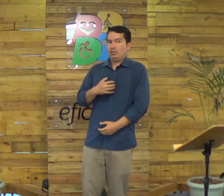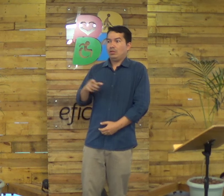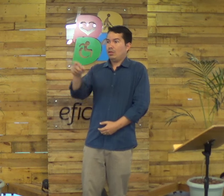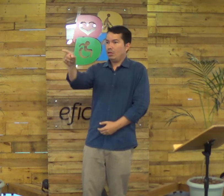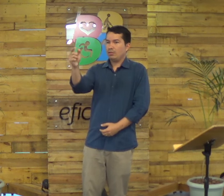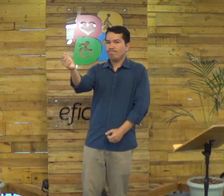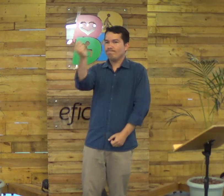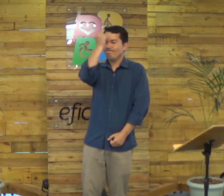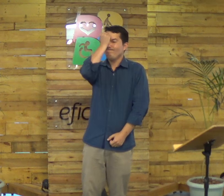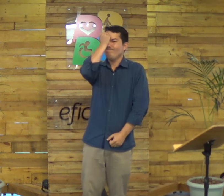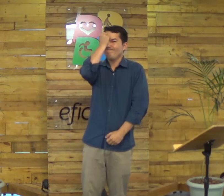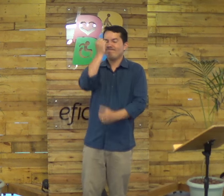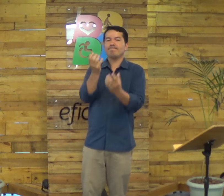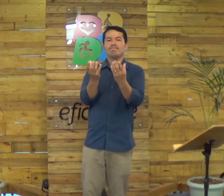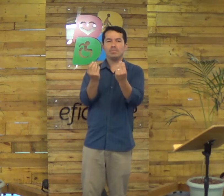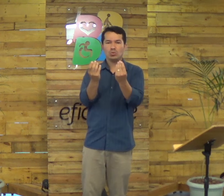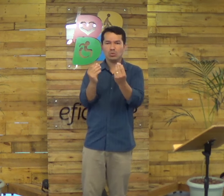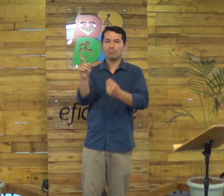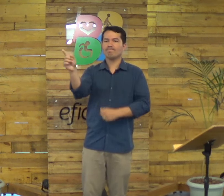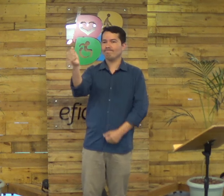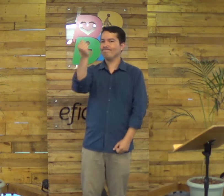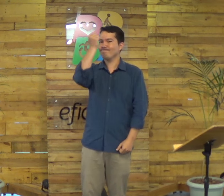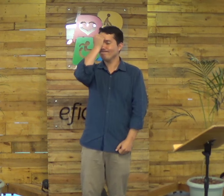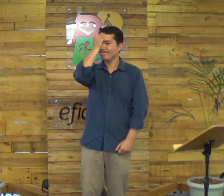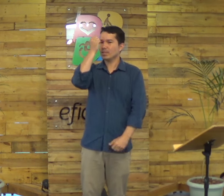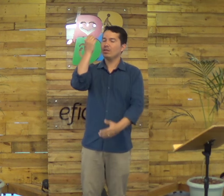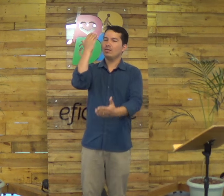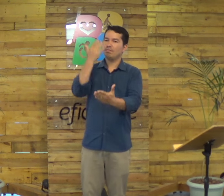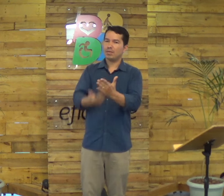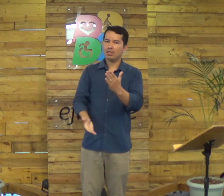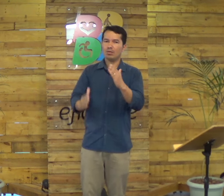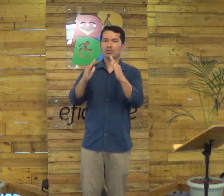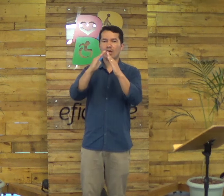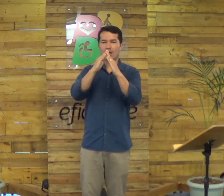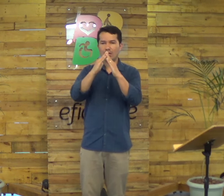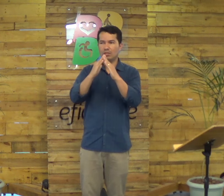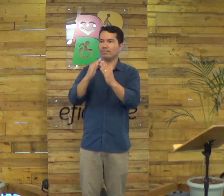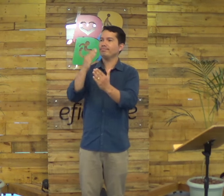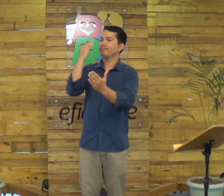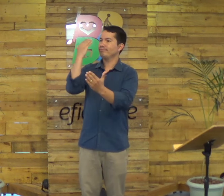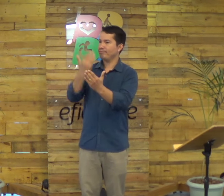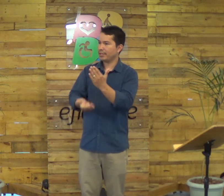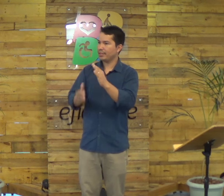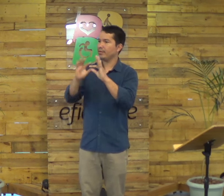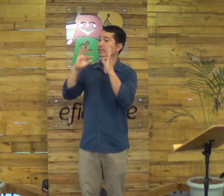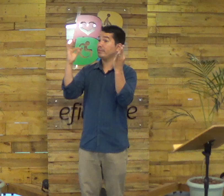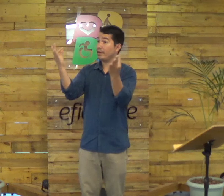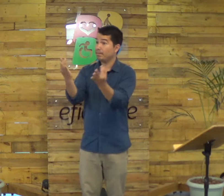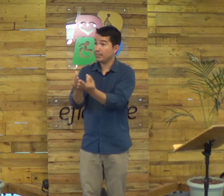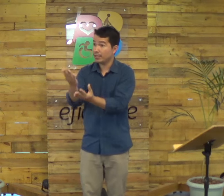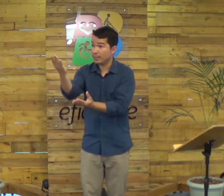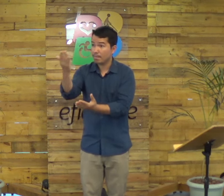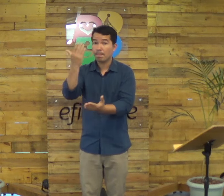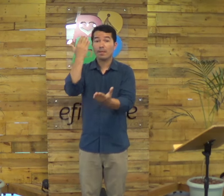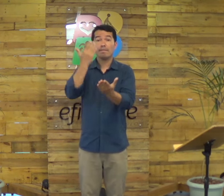sentindo, porque ele se arrependeu muito do que, tudo o que aconteceu, porque ele perdeu a casa, ele perdeu a família, né?